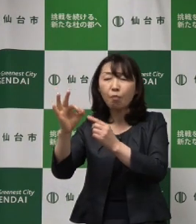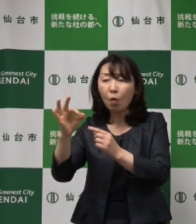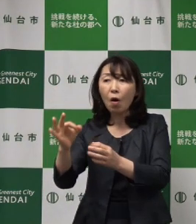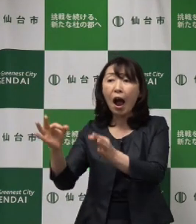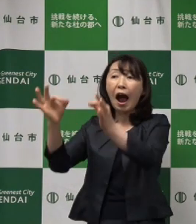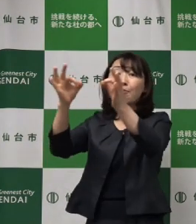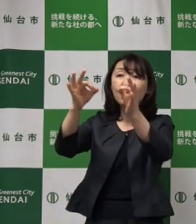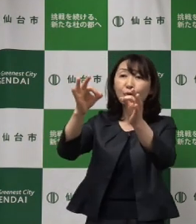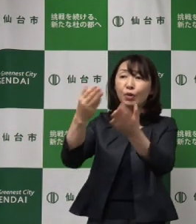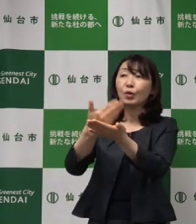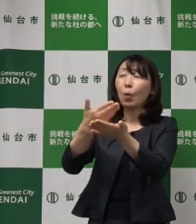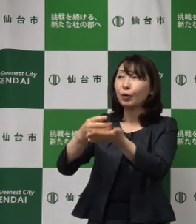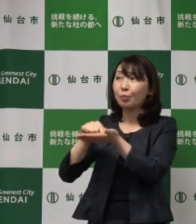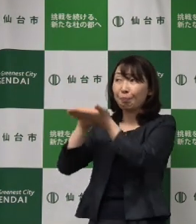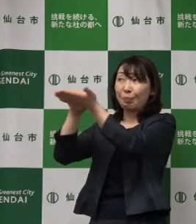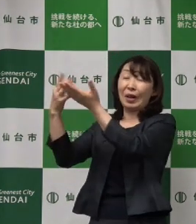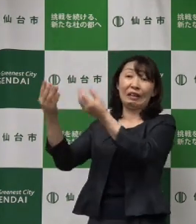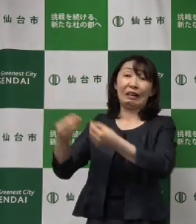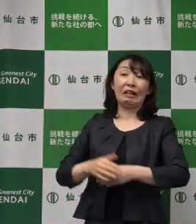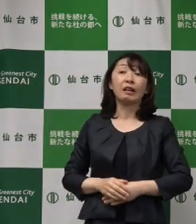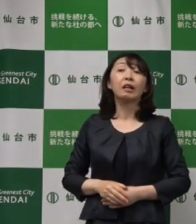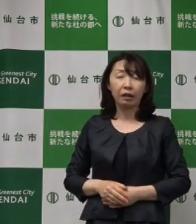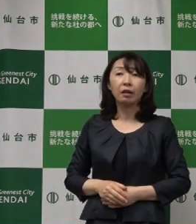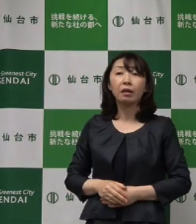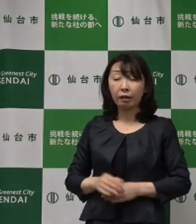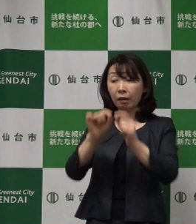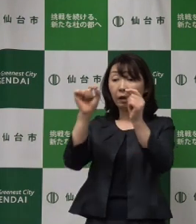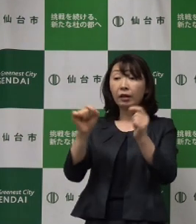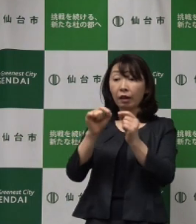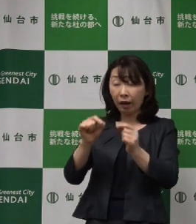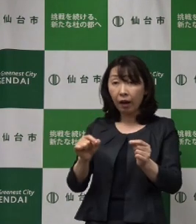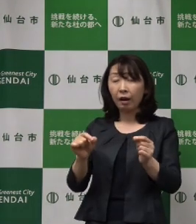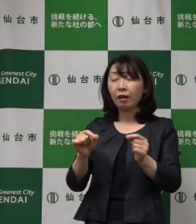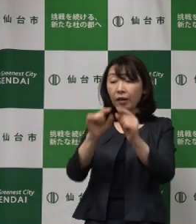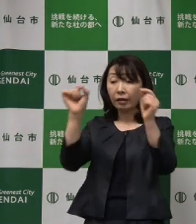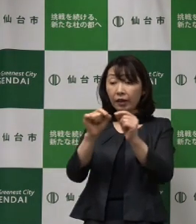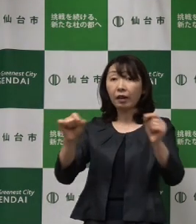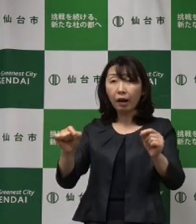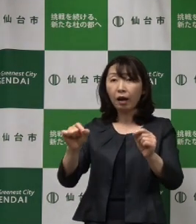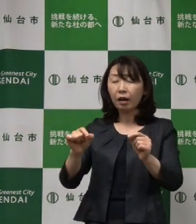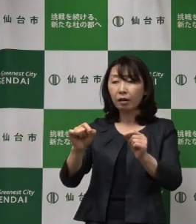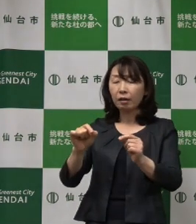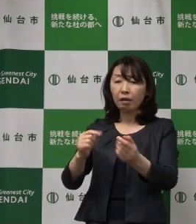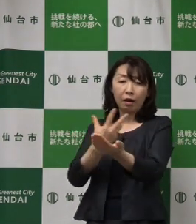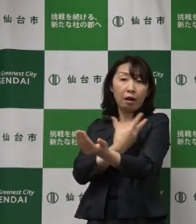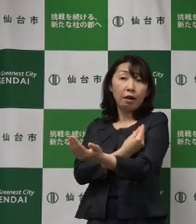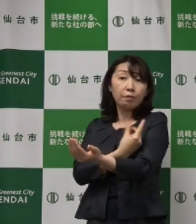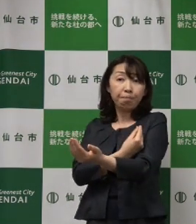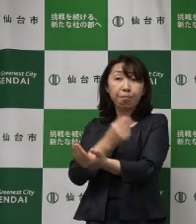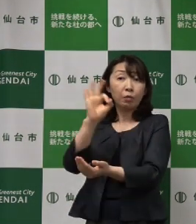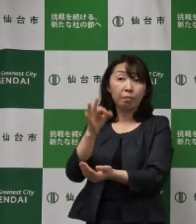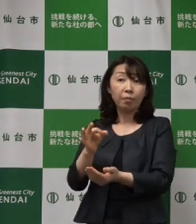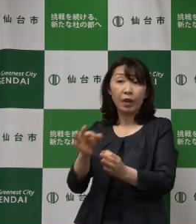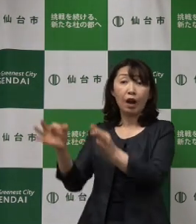アップをすることを要求させていただいた上でアップしております。そういう意味ではですね、診療機関の皆様方